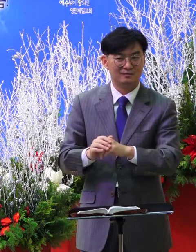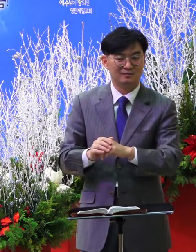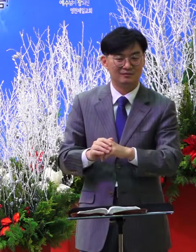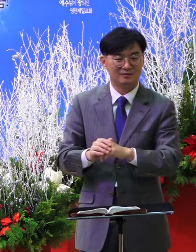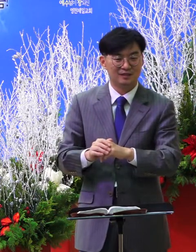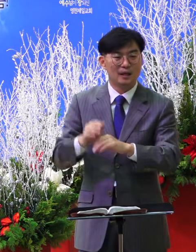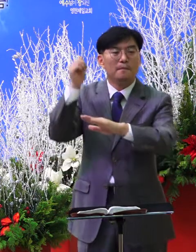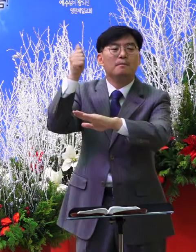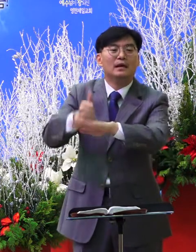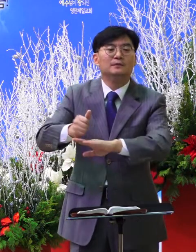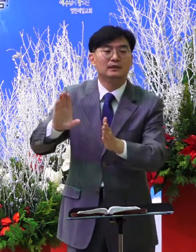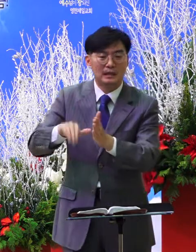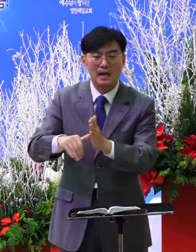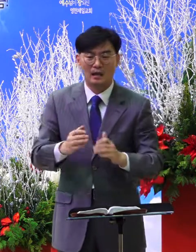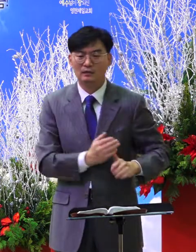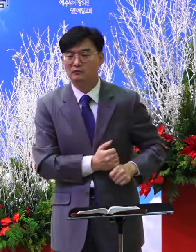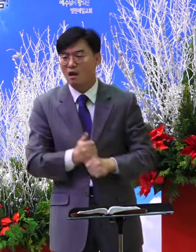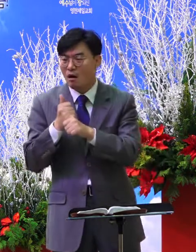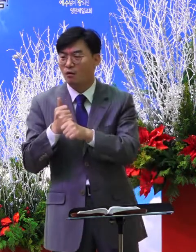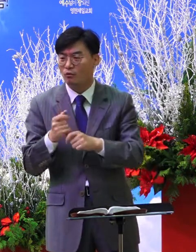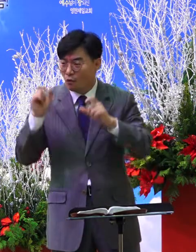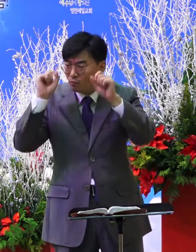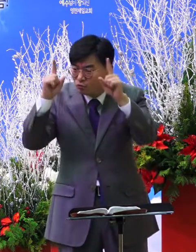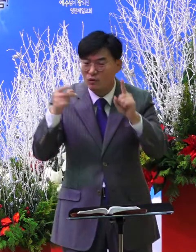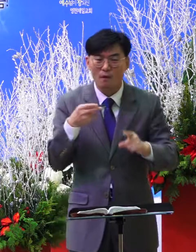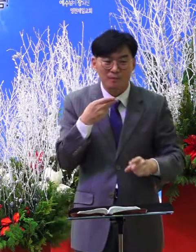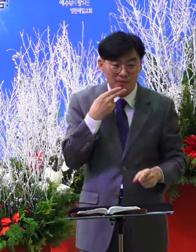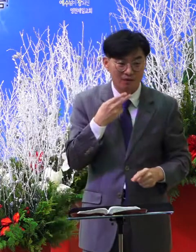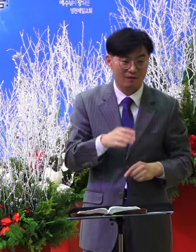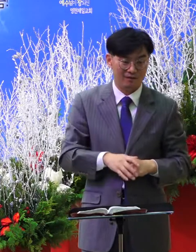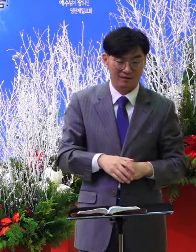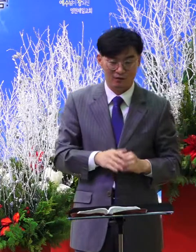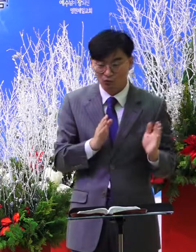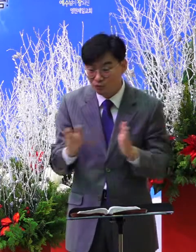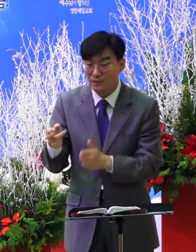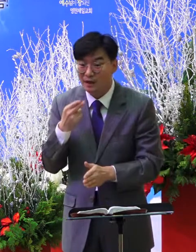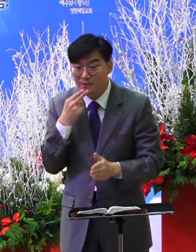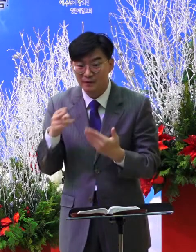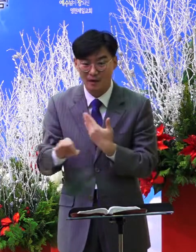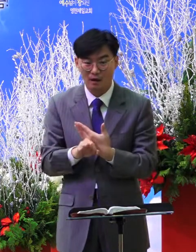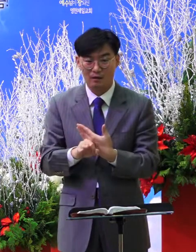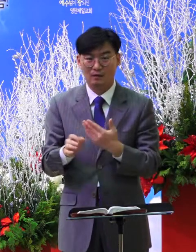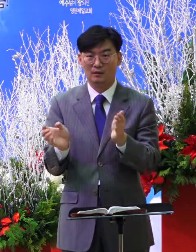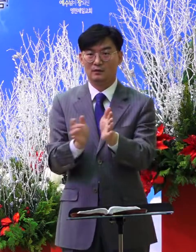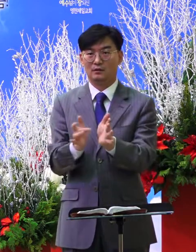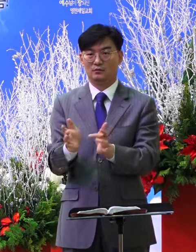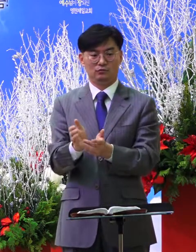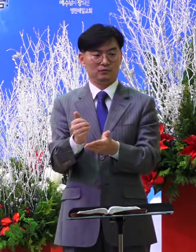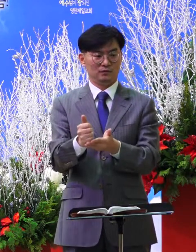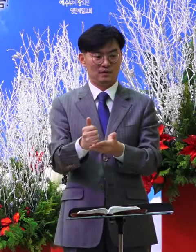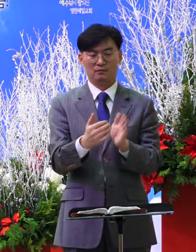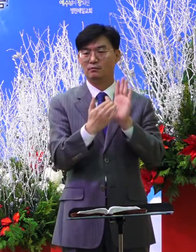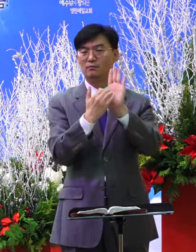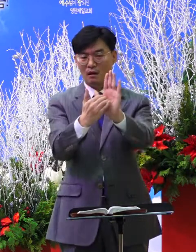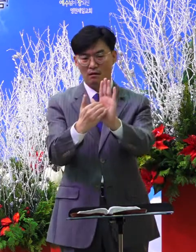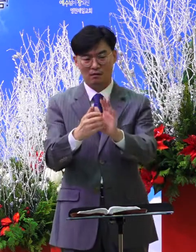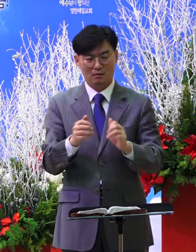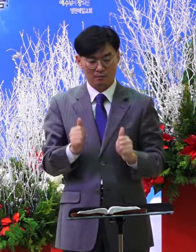여러분, 마지막 때에 이런 일이 일어납니다. 많은 사람들이 주여